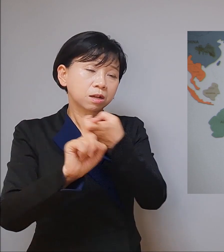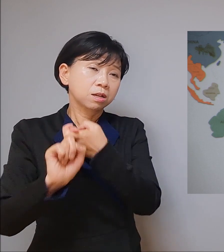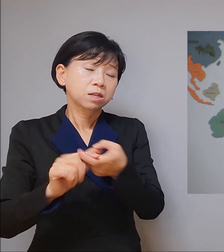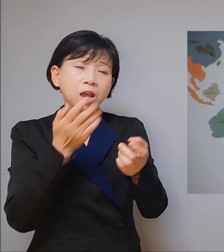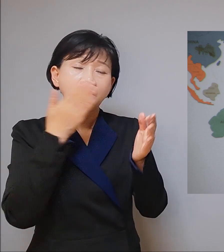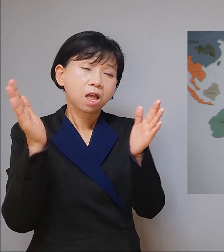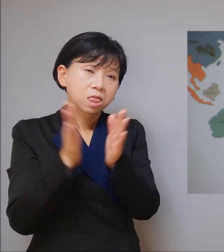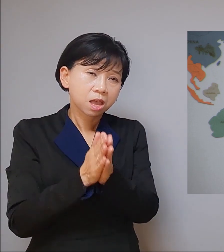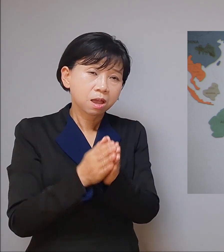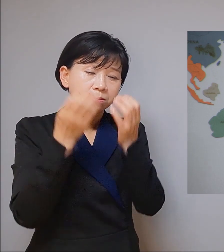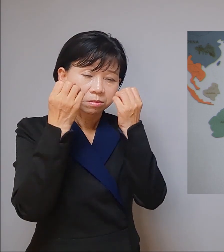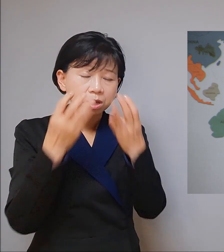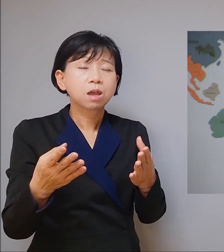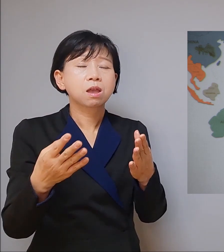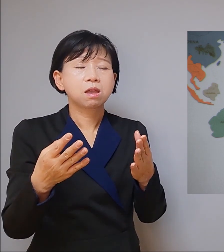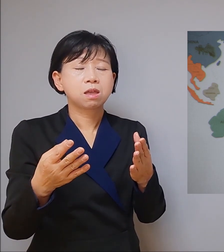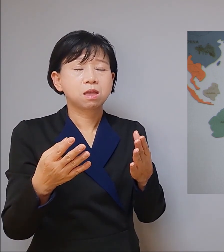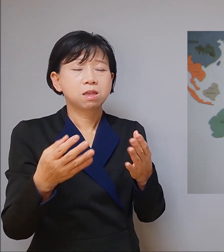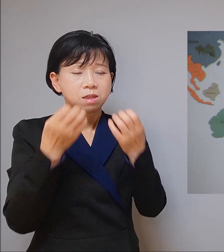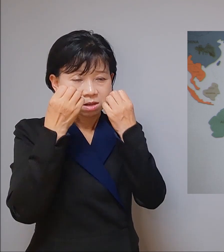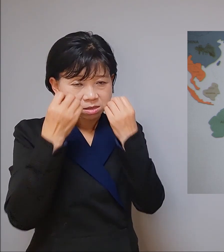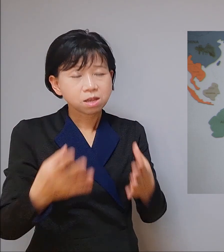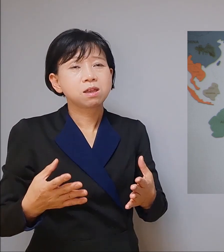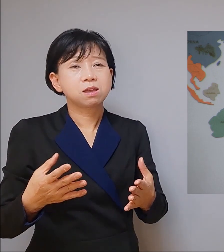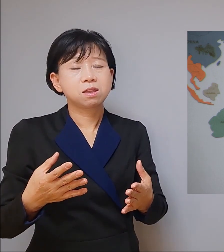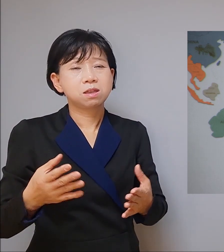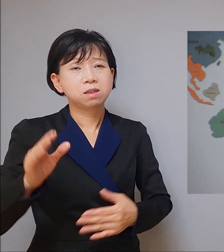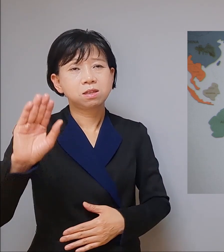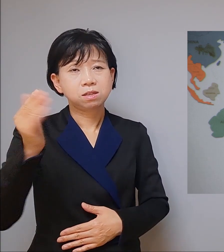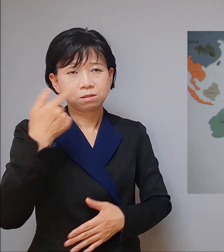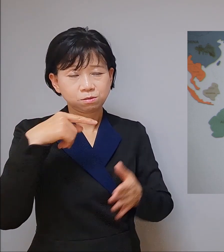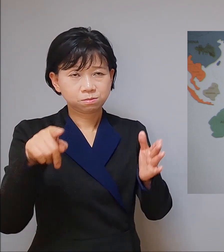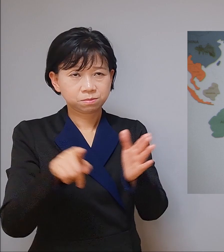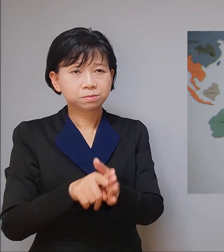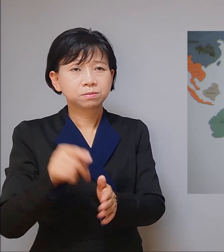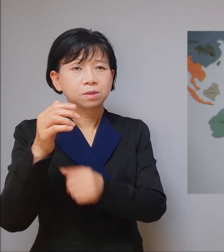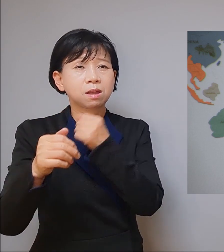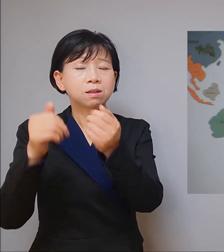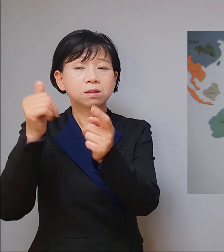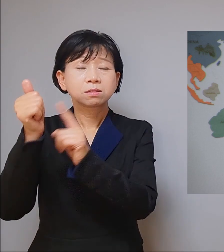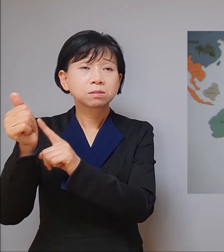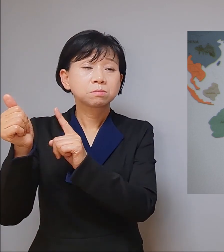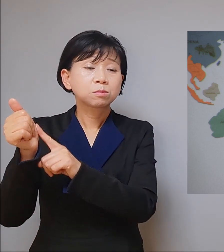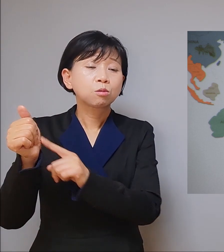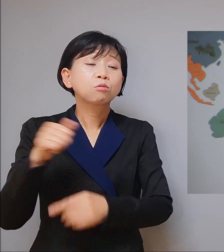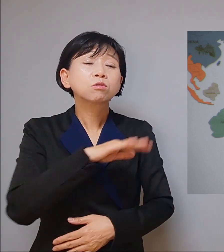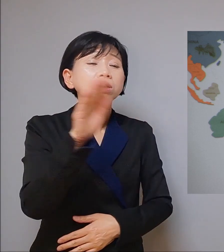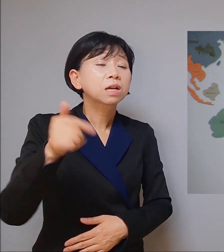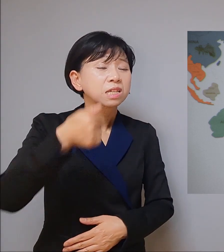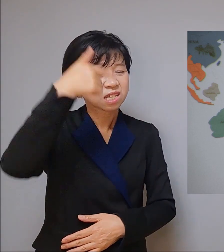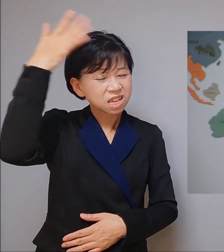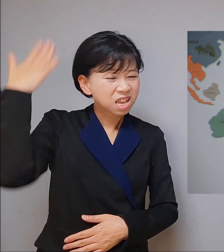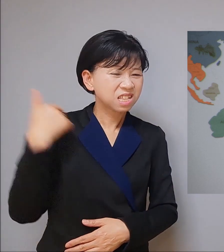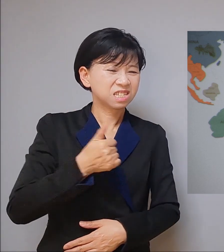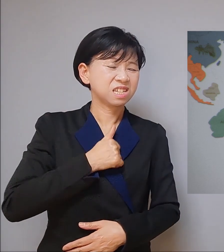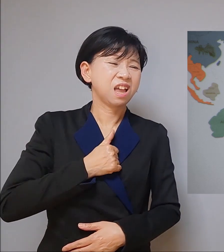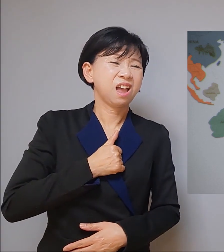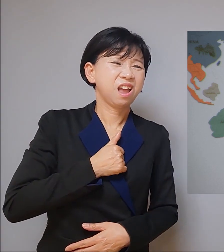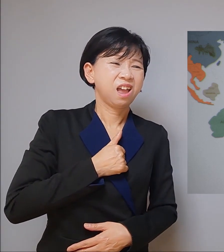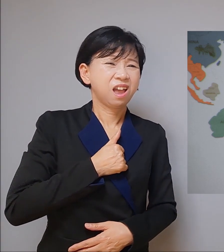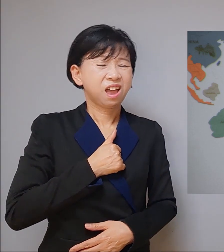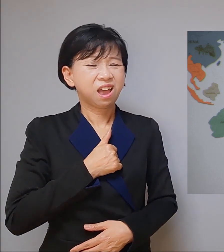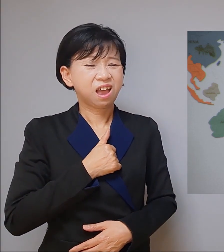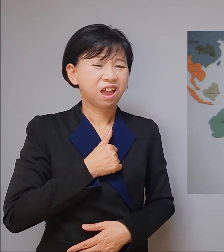그래서 다 지나간 것이 된 거지요. 새 것이 된 줄 믿습니다. 하나님은 그런 우리가 옛자 주위를 빙빙 돌며